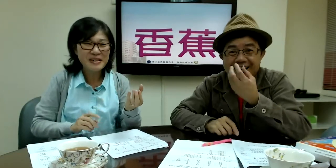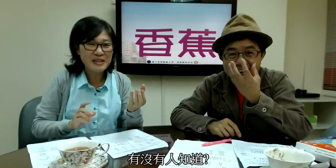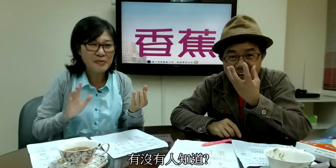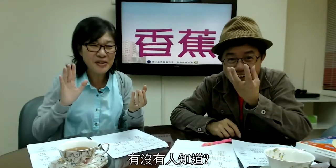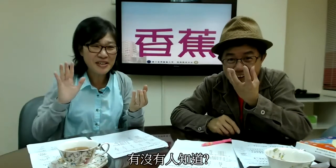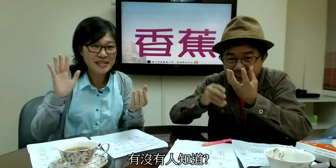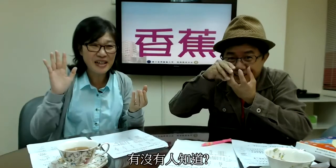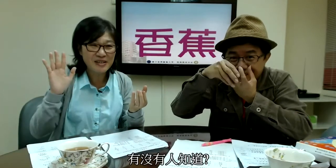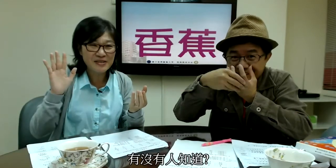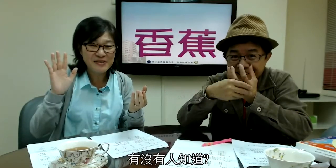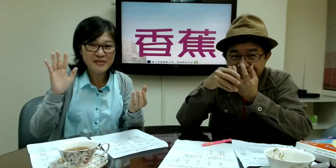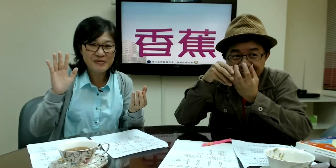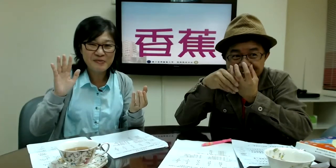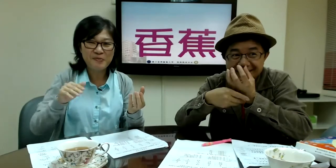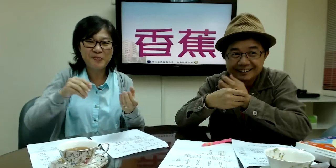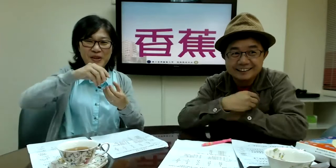有没有人知道